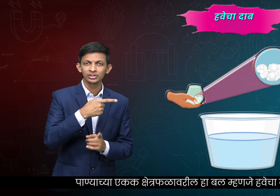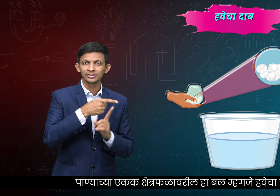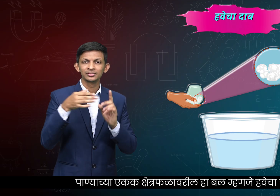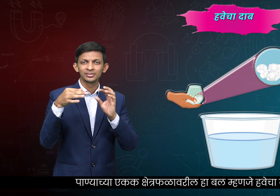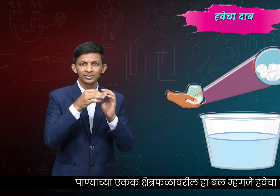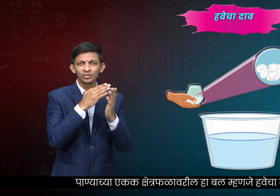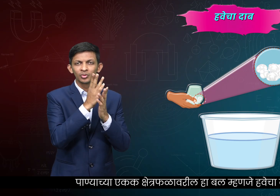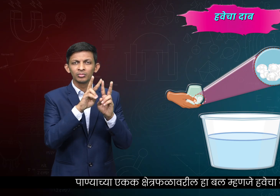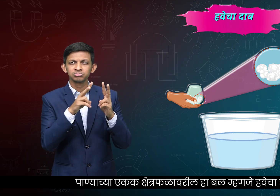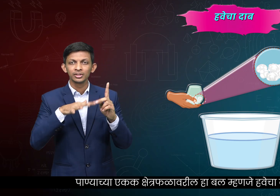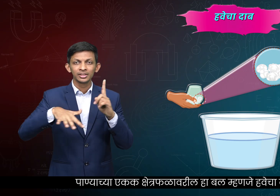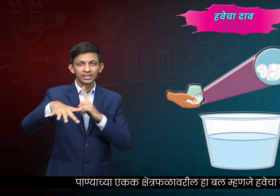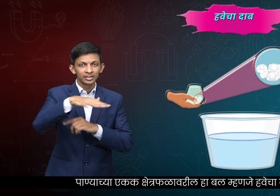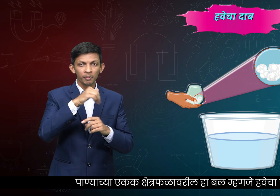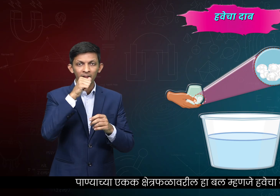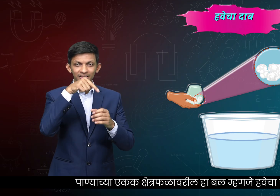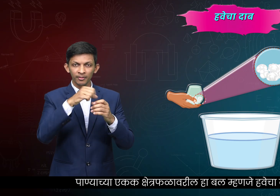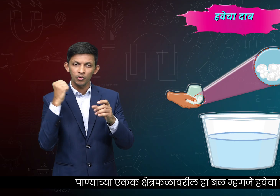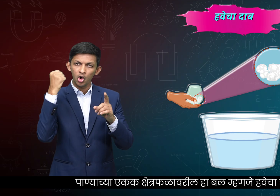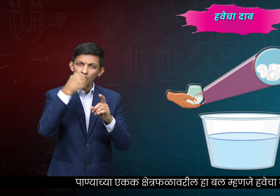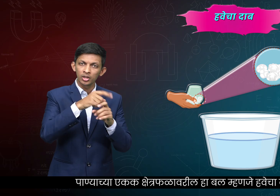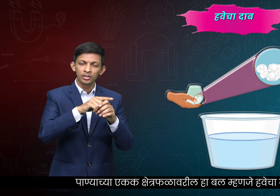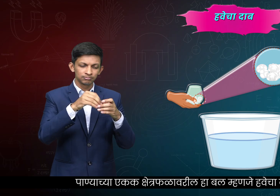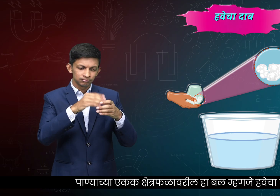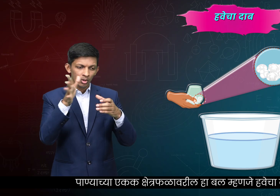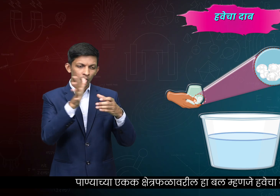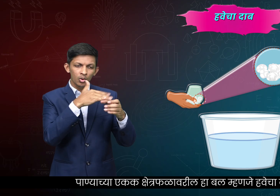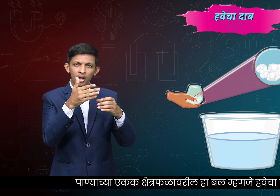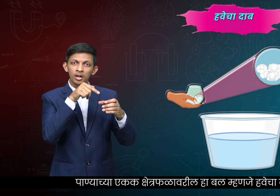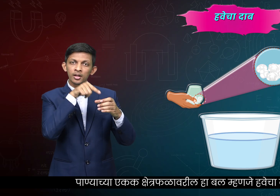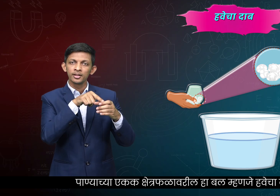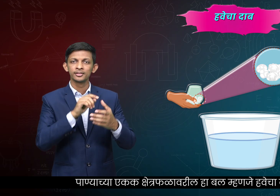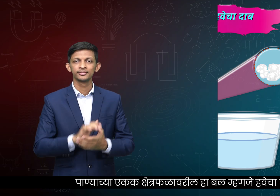पाण्याच्या एकक क्षेत्रफळावरील हा बल म्हणजे हवेचा दाब.